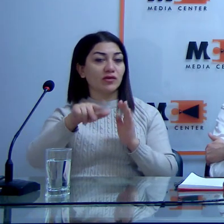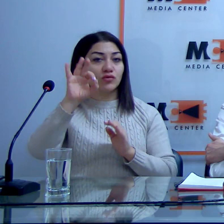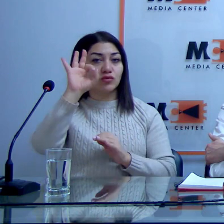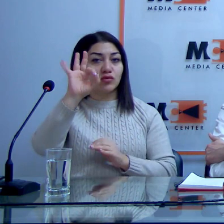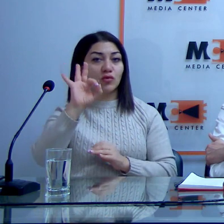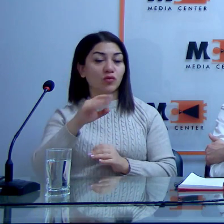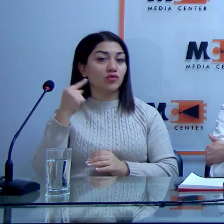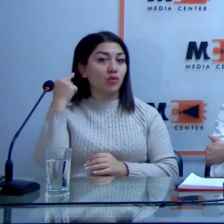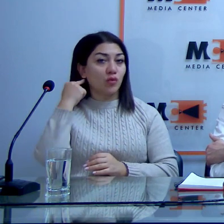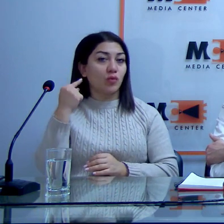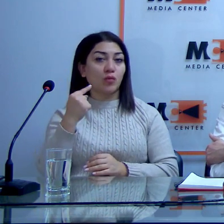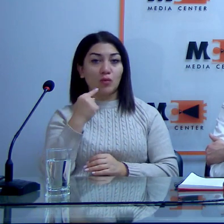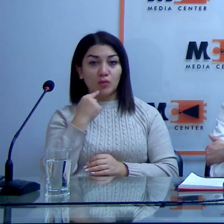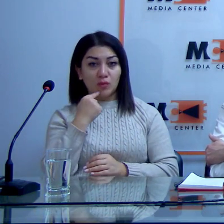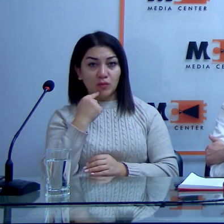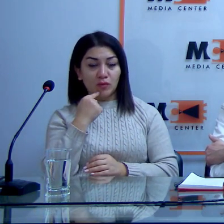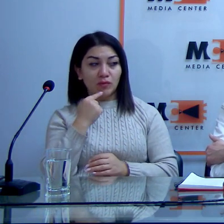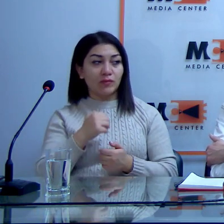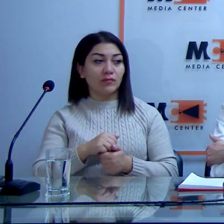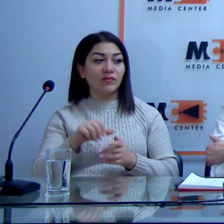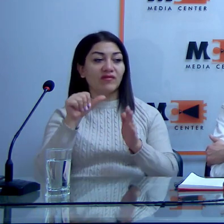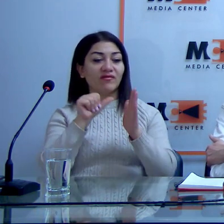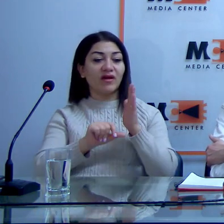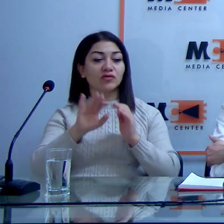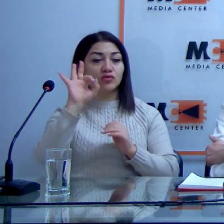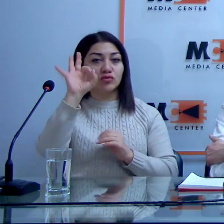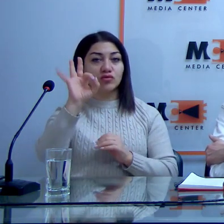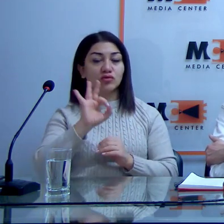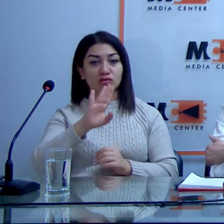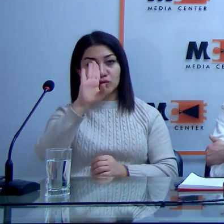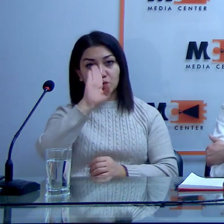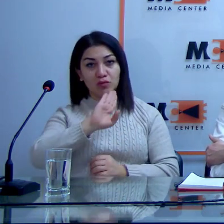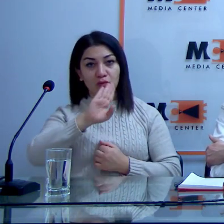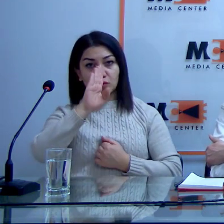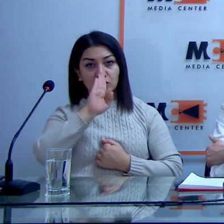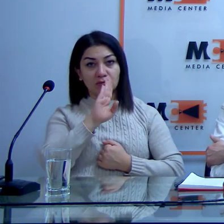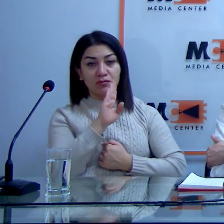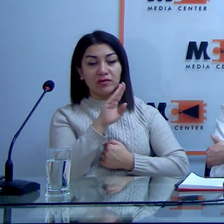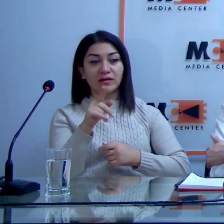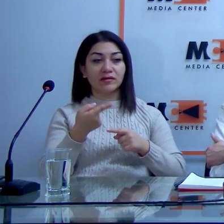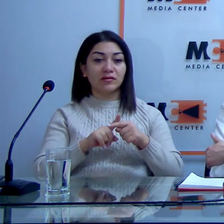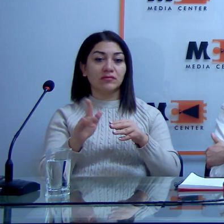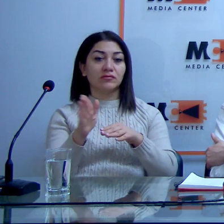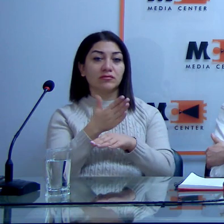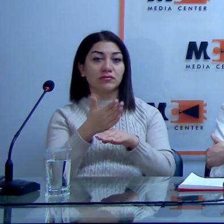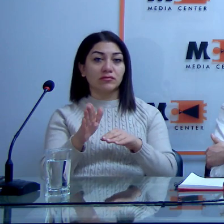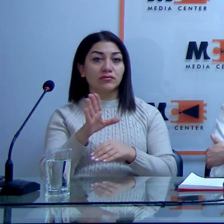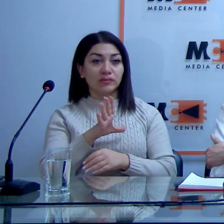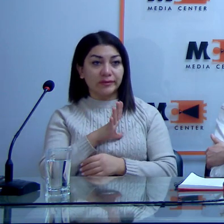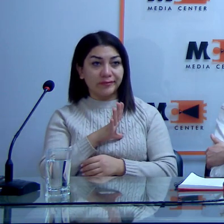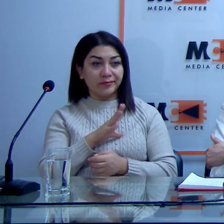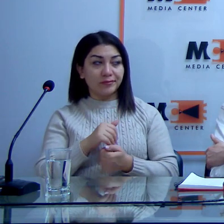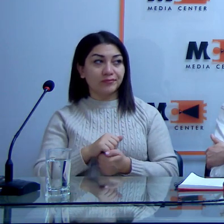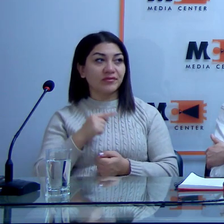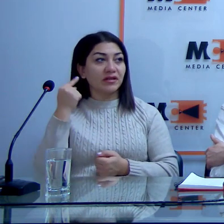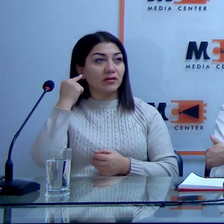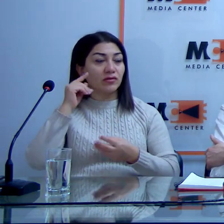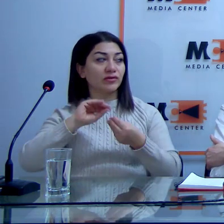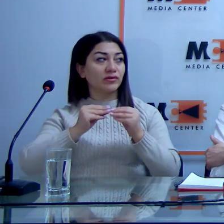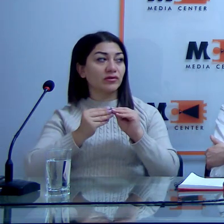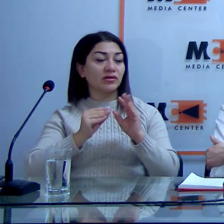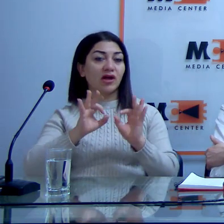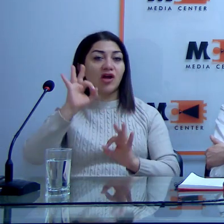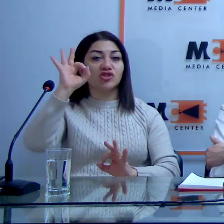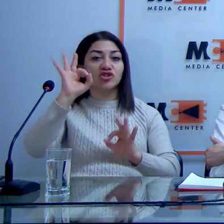30%-ը խուլ է և 60%-ը թույլ լսող է։ Մենք այսպես տիպաբանեցինք, որովհետև լսողության խնդրի